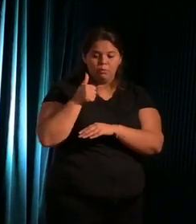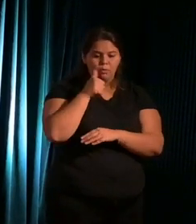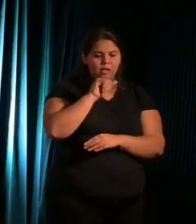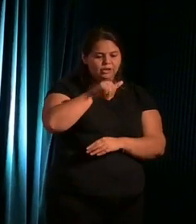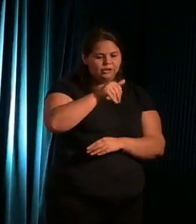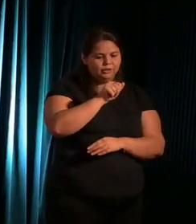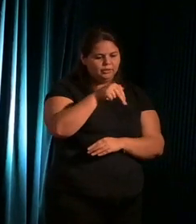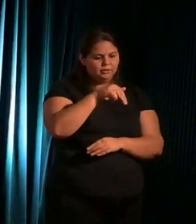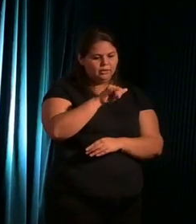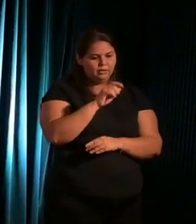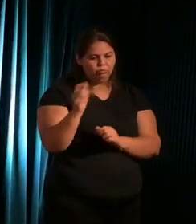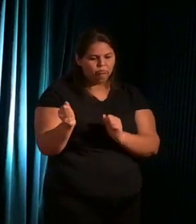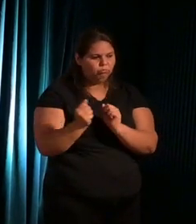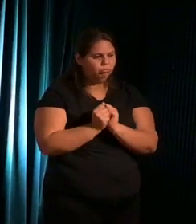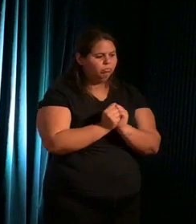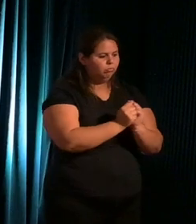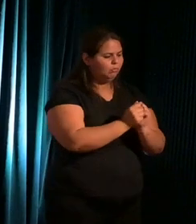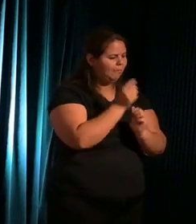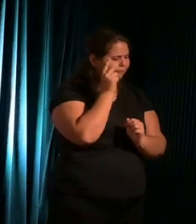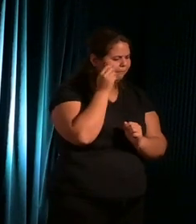curadoria conjuntamente.